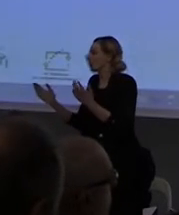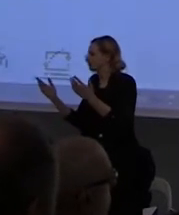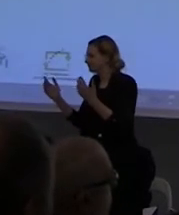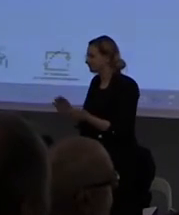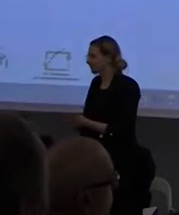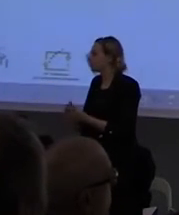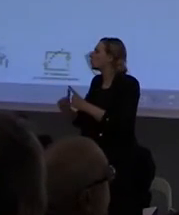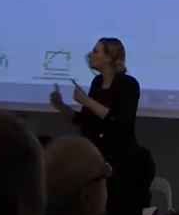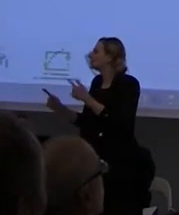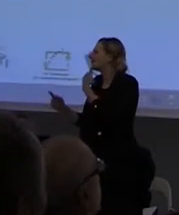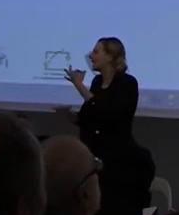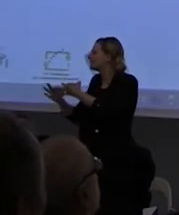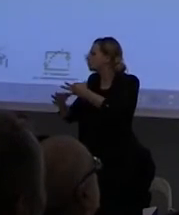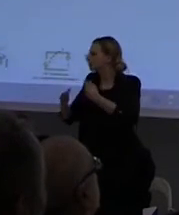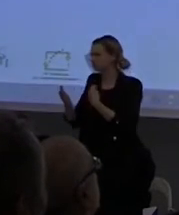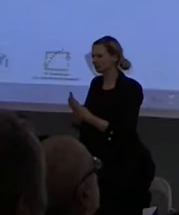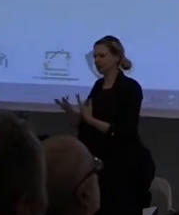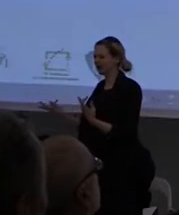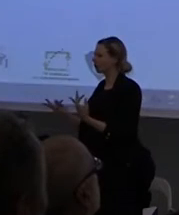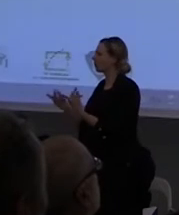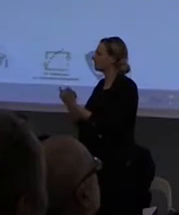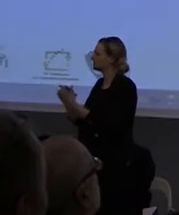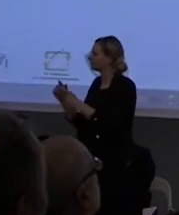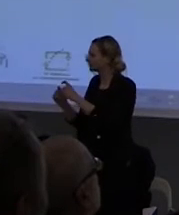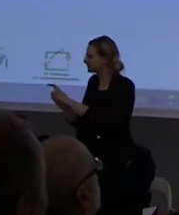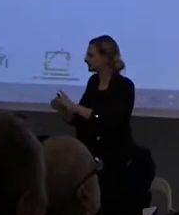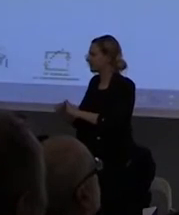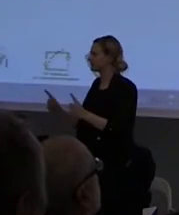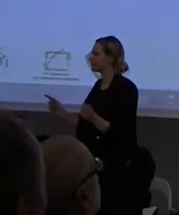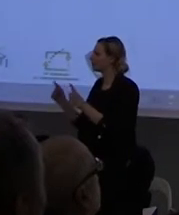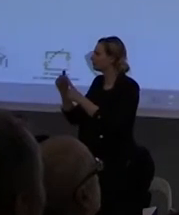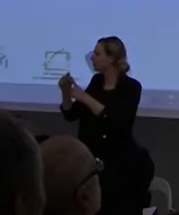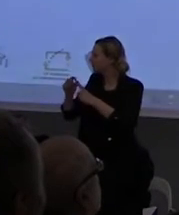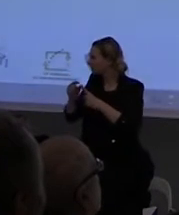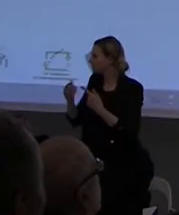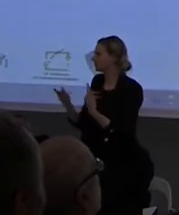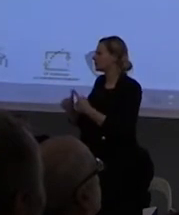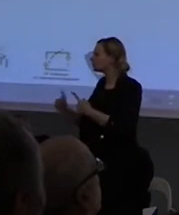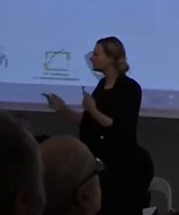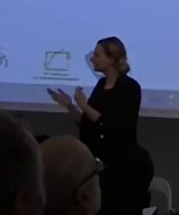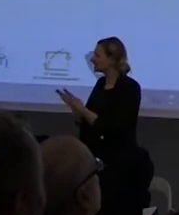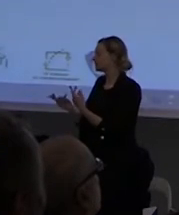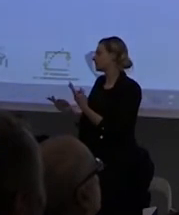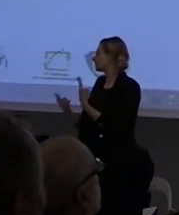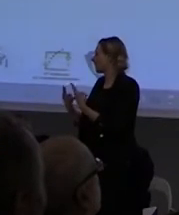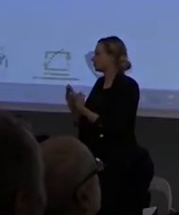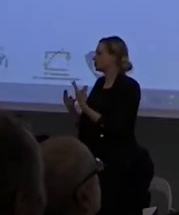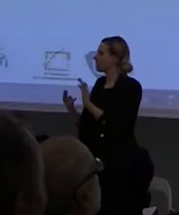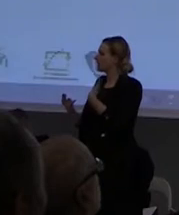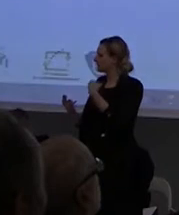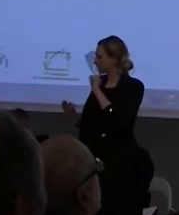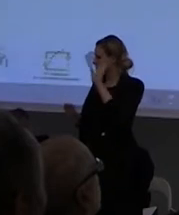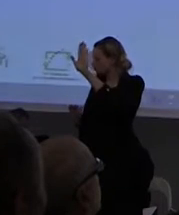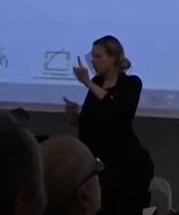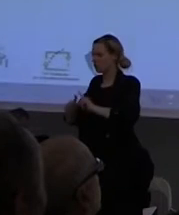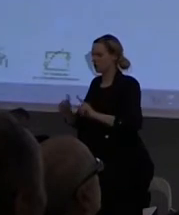Nebo další instituce na úrovni zřizovatelů krajů či centrální. Dohromady to